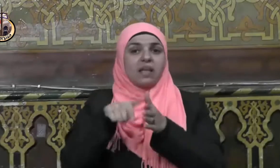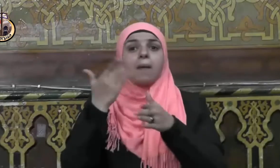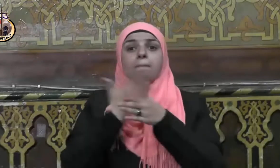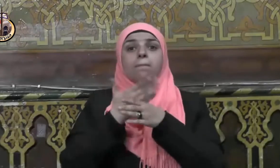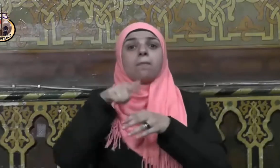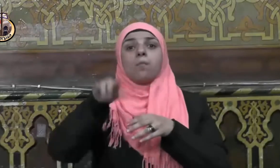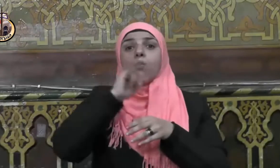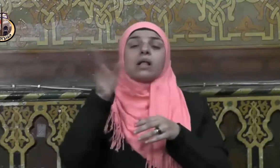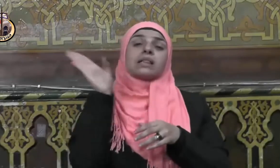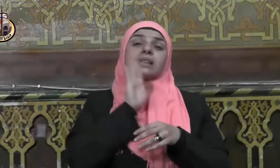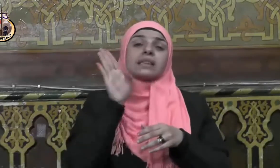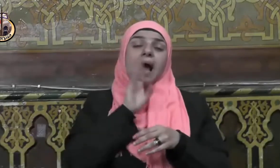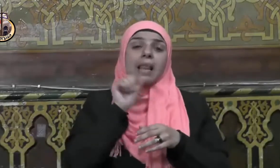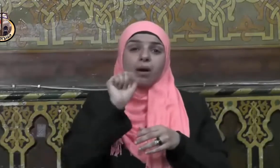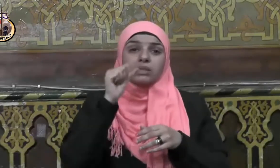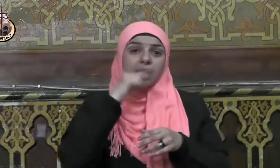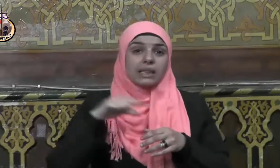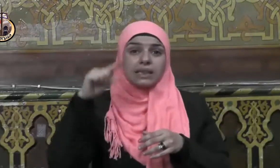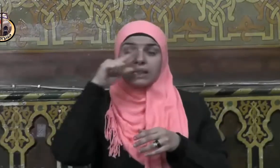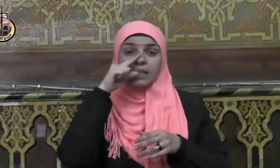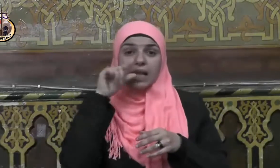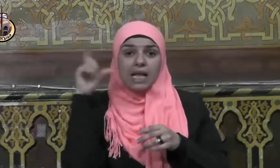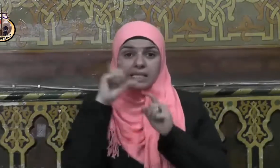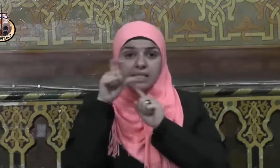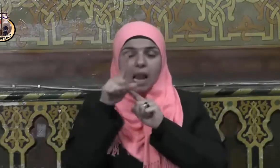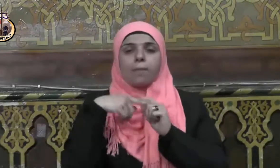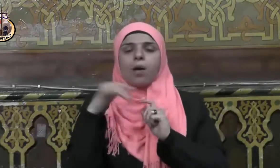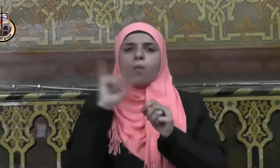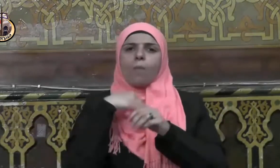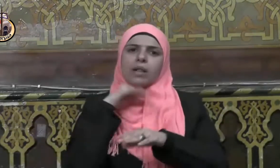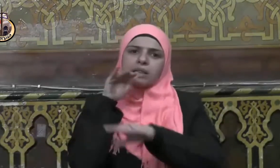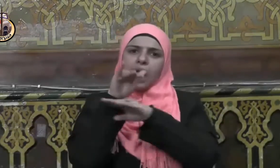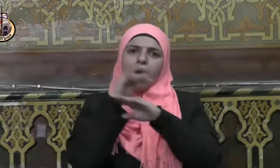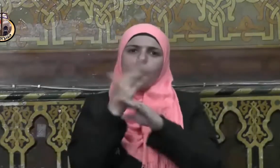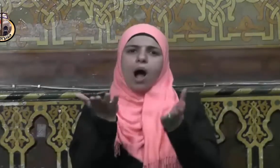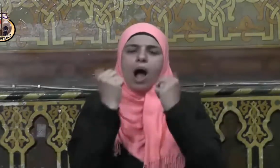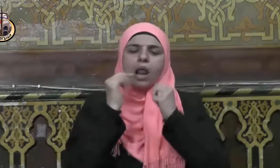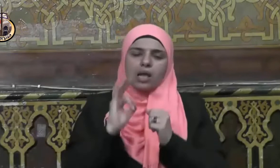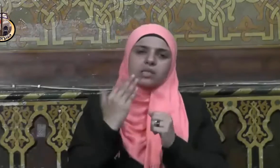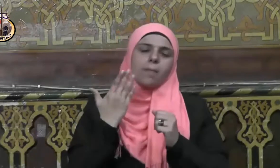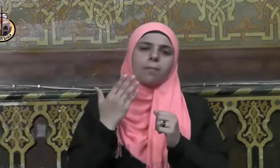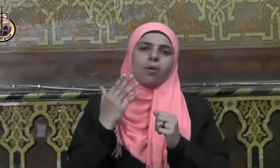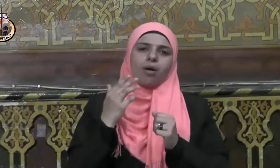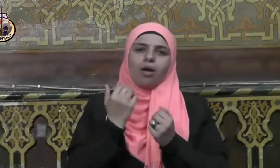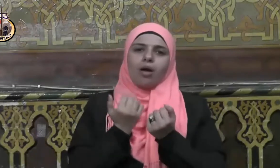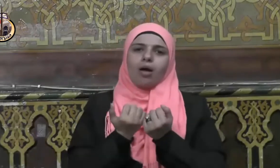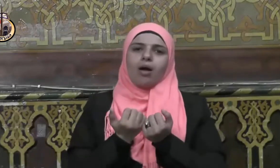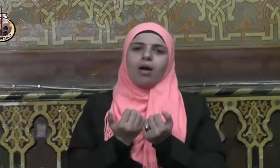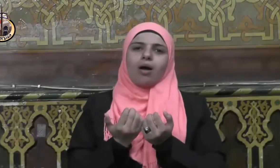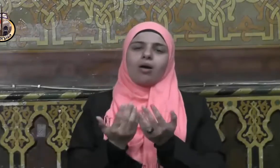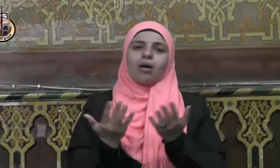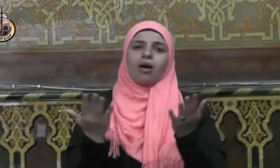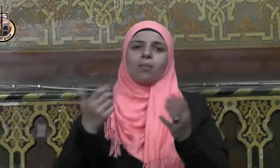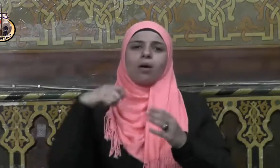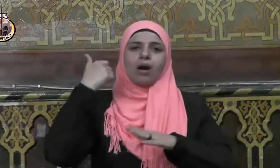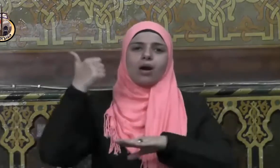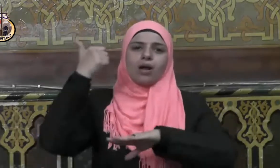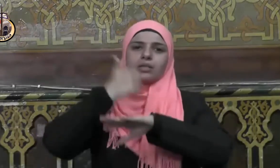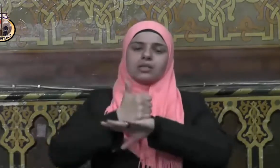الأديان تدعون إلى إكرام الحاكم العادل، حيث يقول نبينا